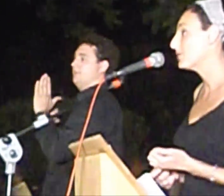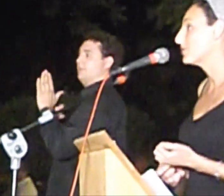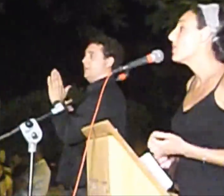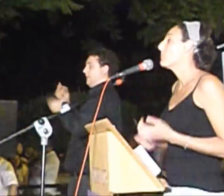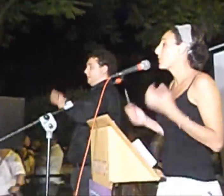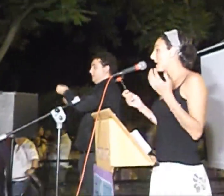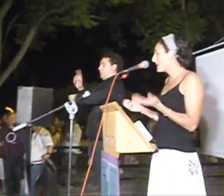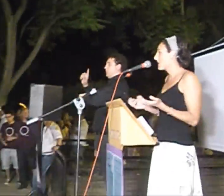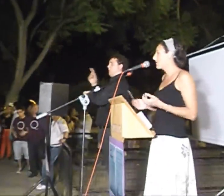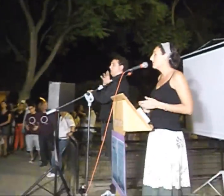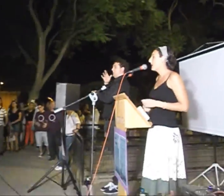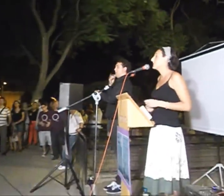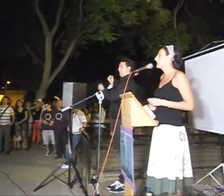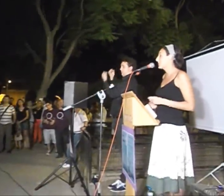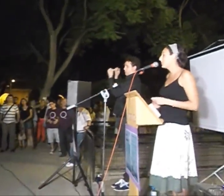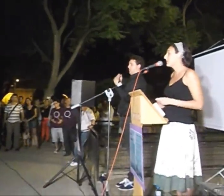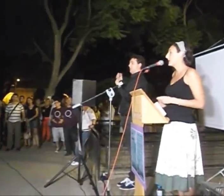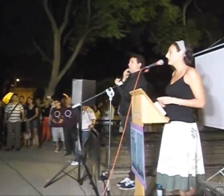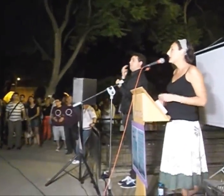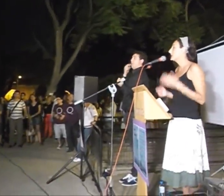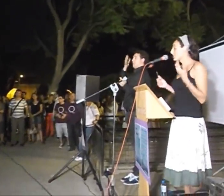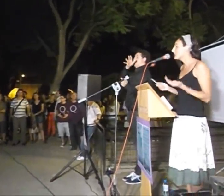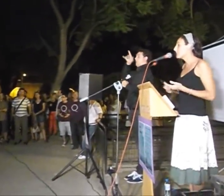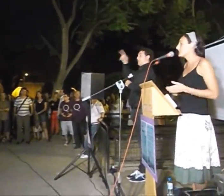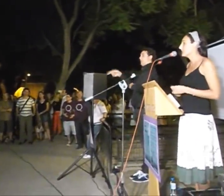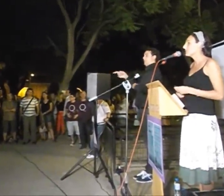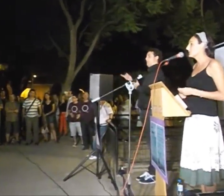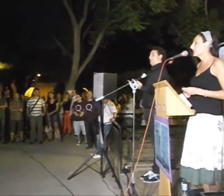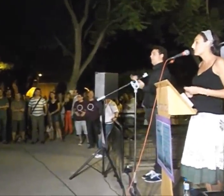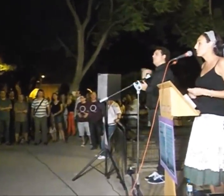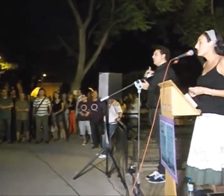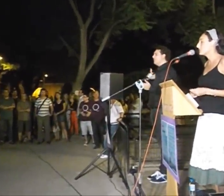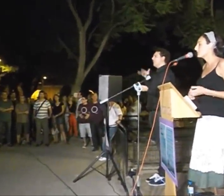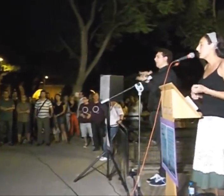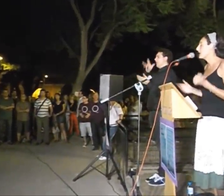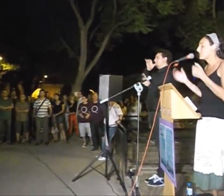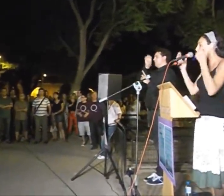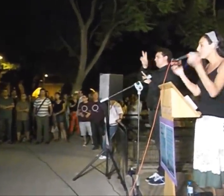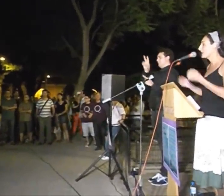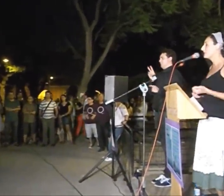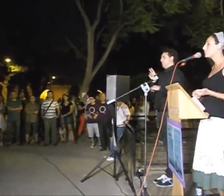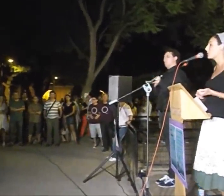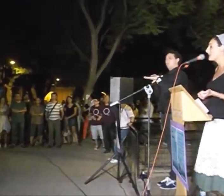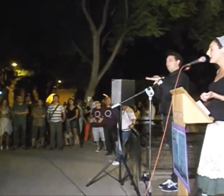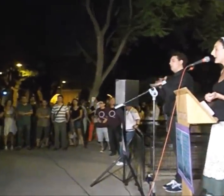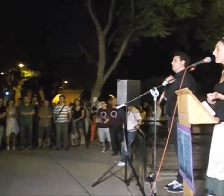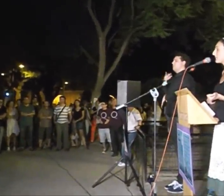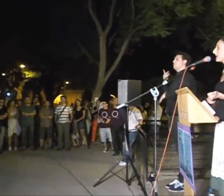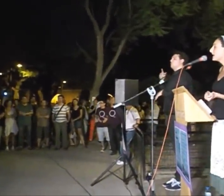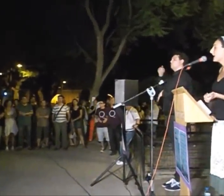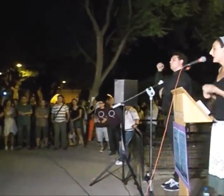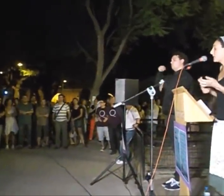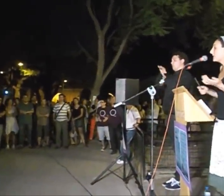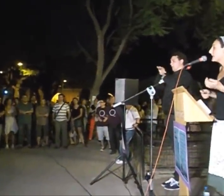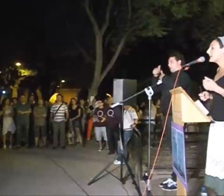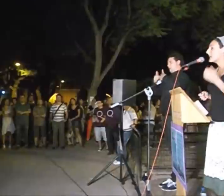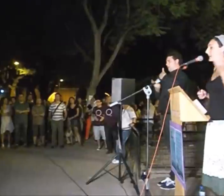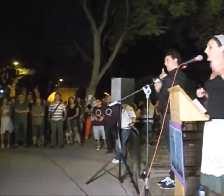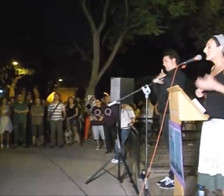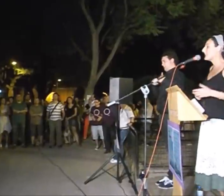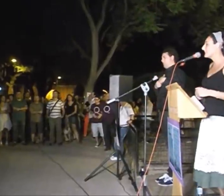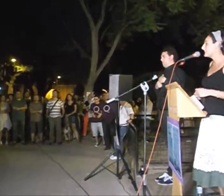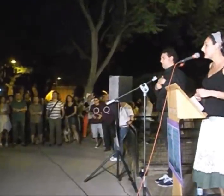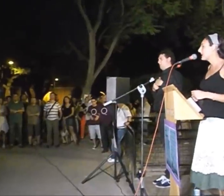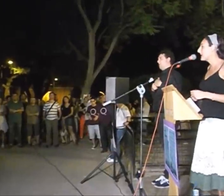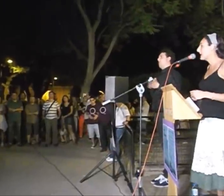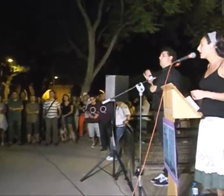protegernos por el miedo a estas denuncias esto ya está pasando en Estados Unidos Perdón en Sudamérica en Latinoamérica